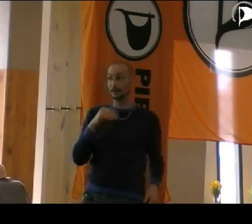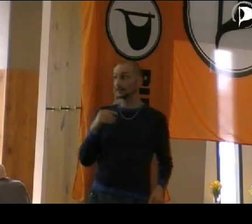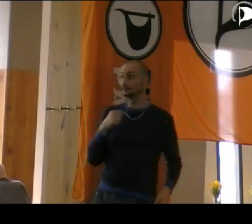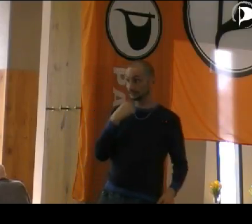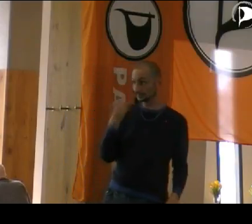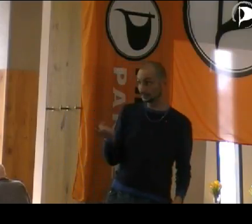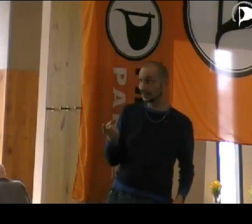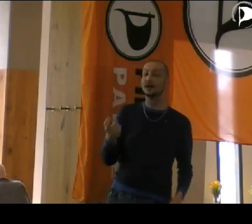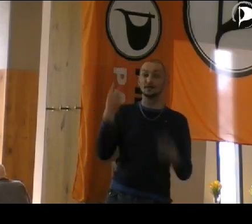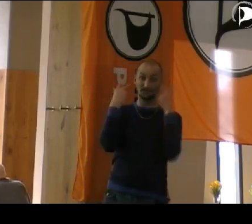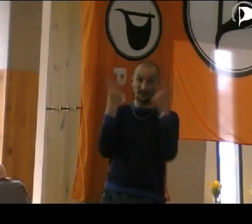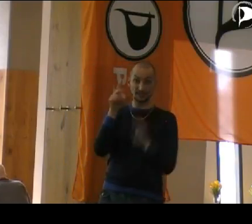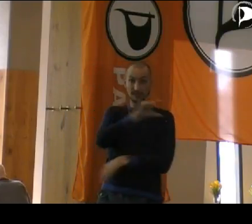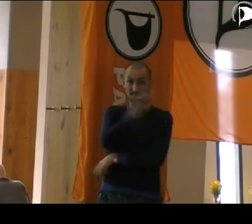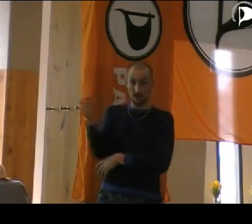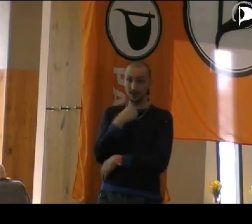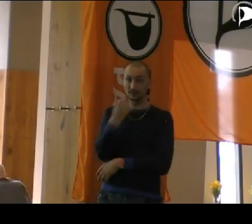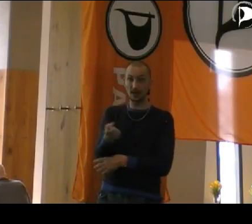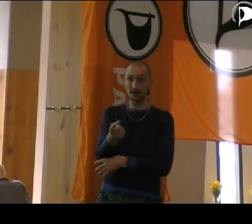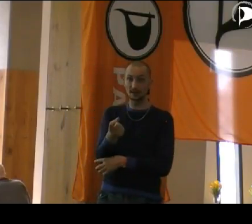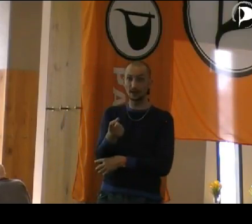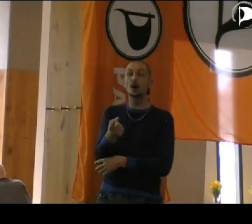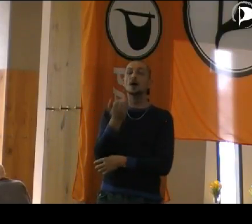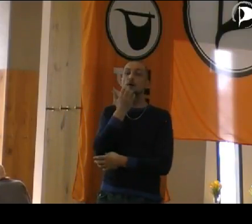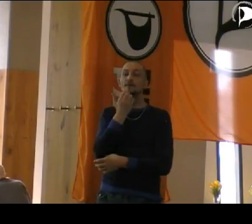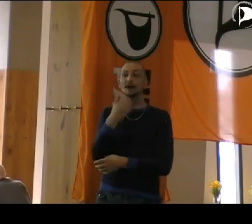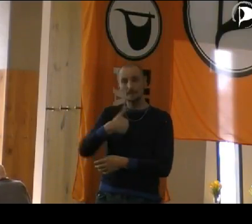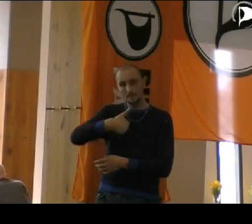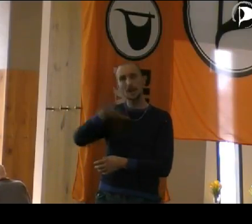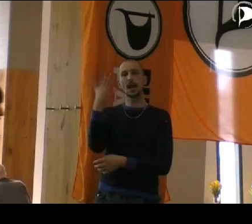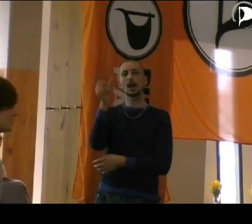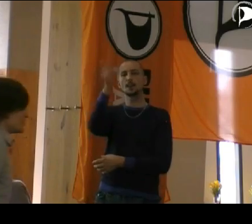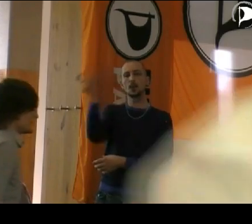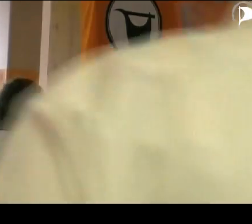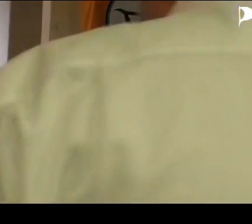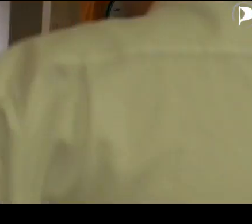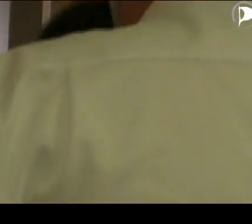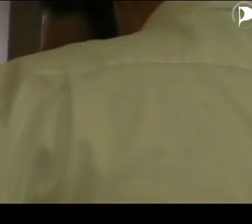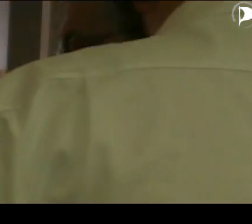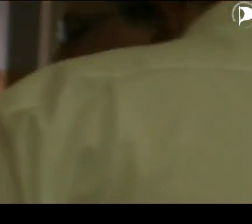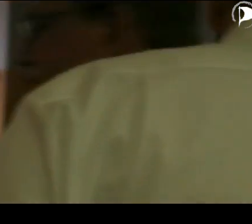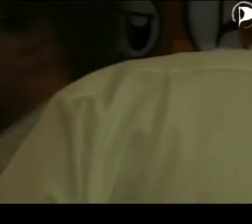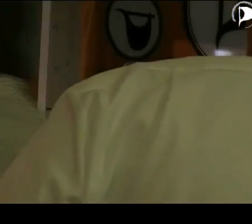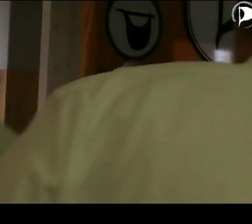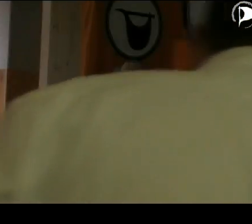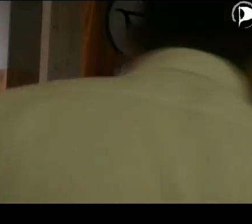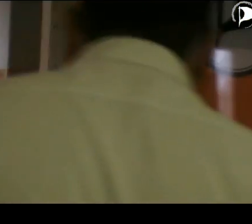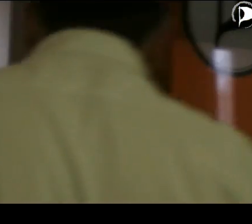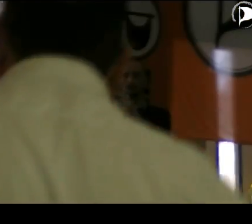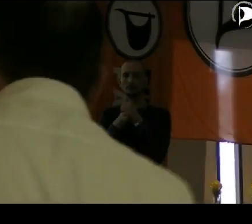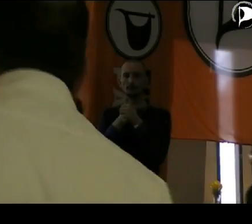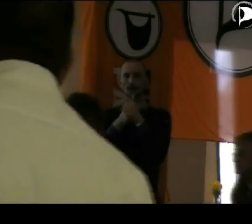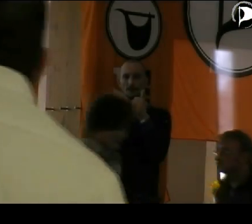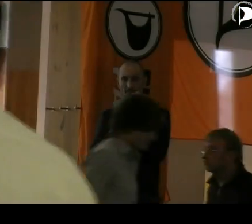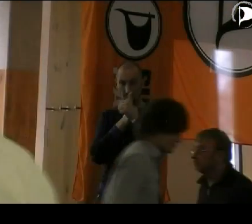indem man das sagen hat doch noch mehrere folgen abhält er hat